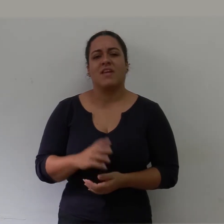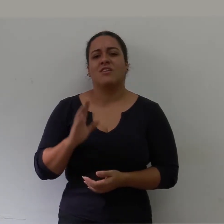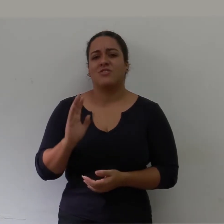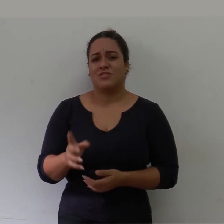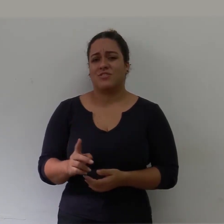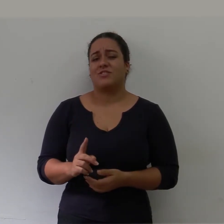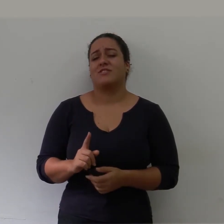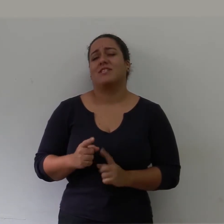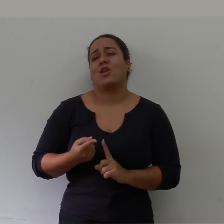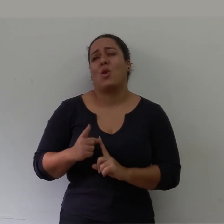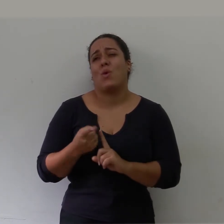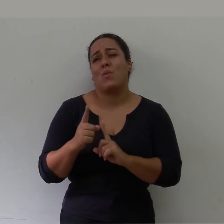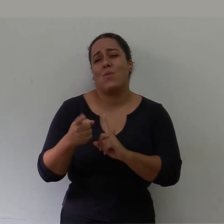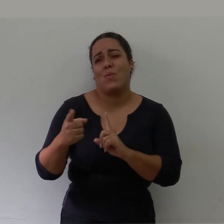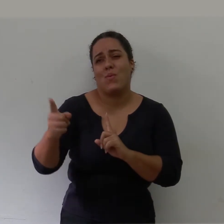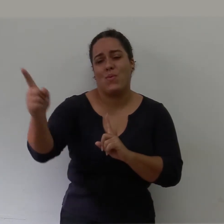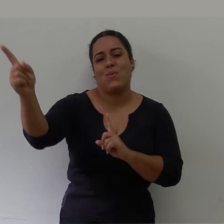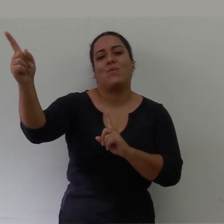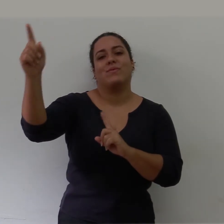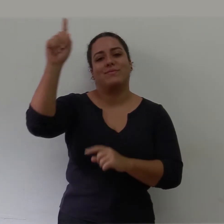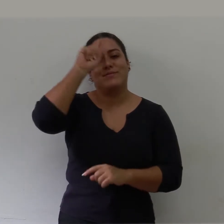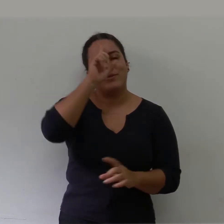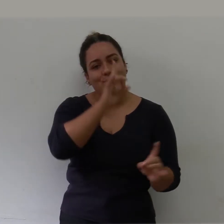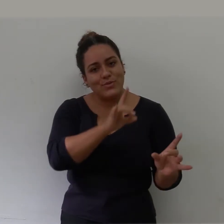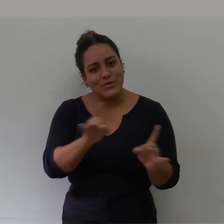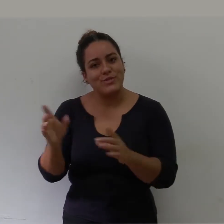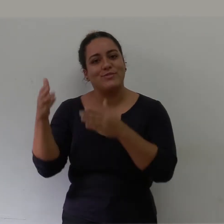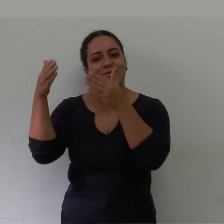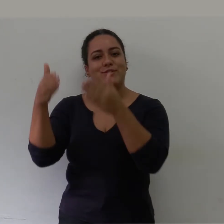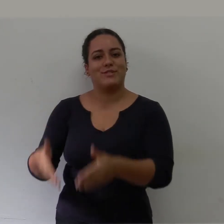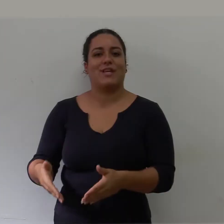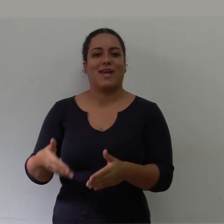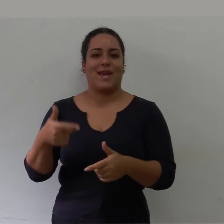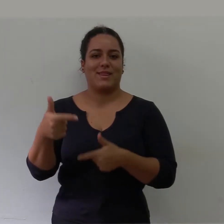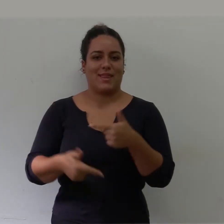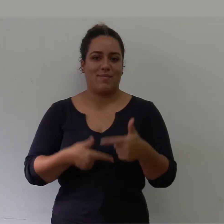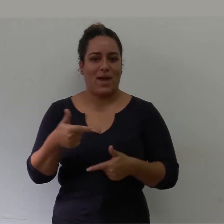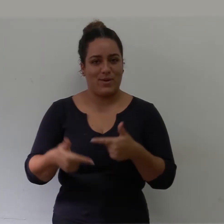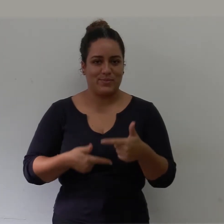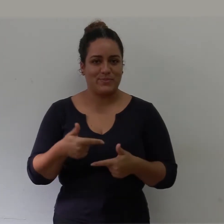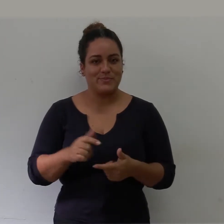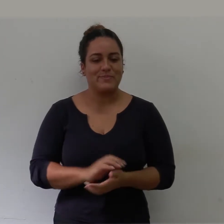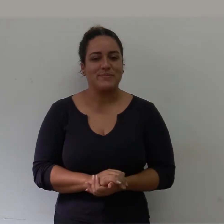Quilômetros percorridos diariamente para chegar até o trabalho.